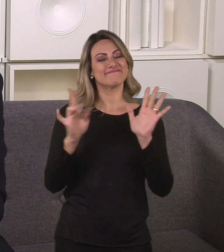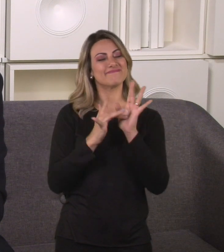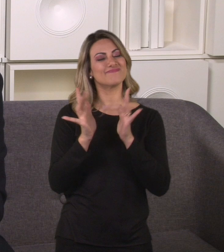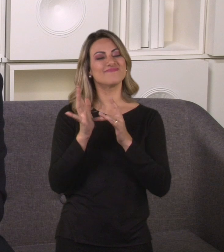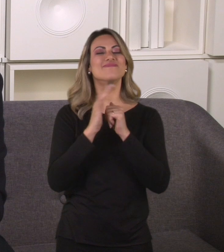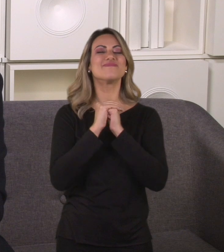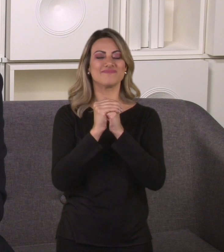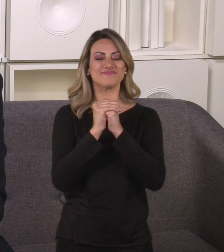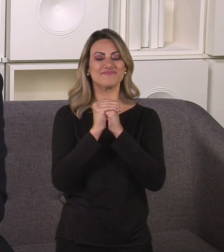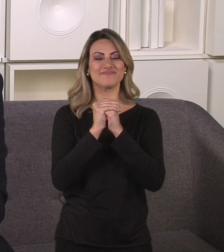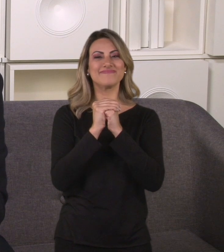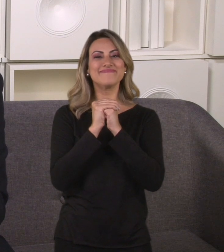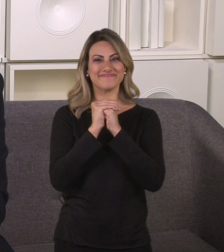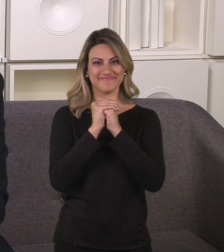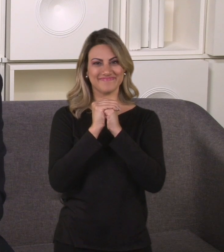Amém.